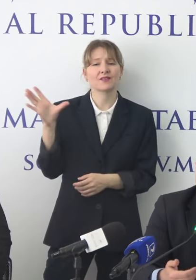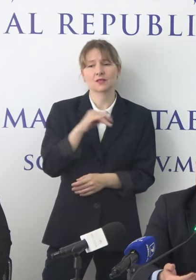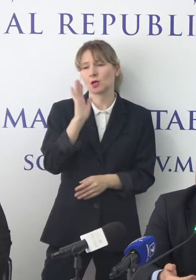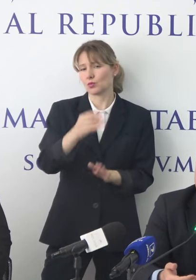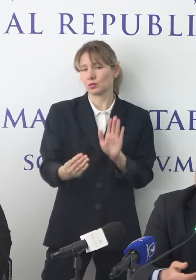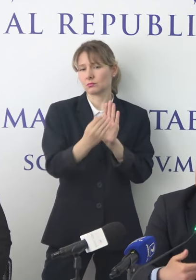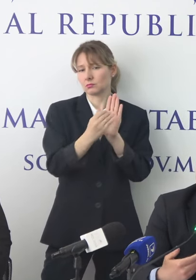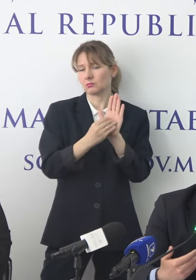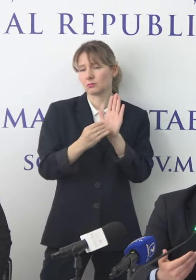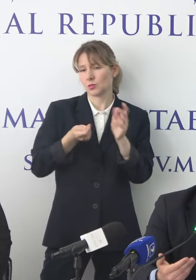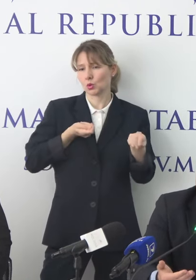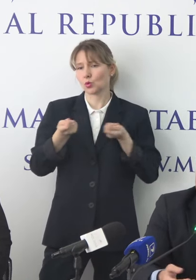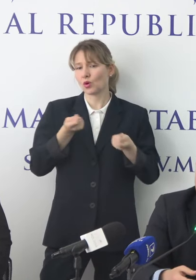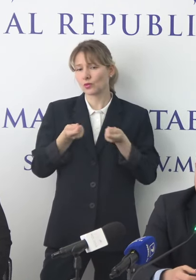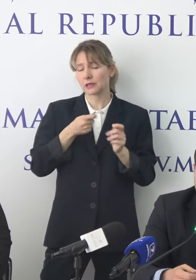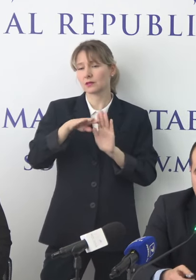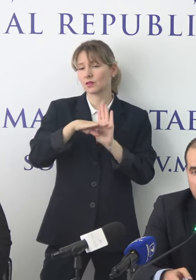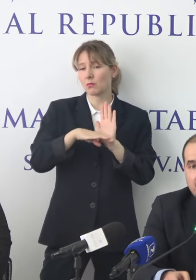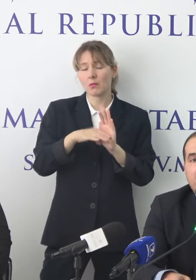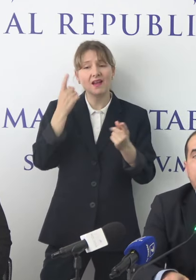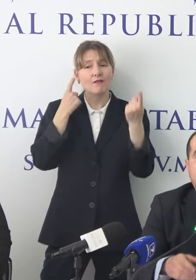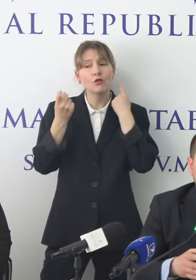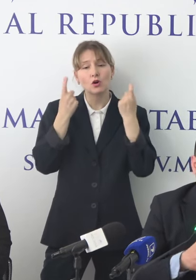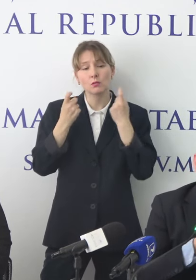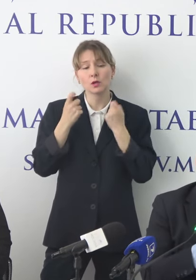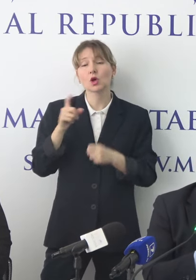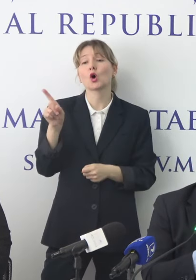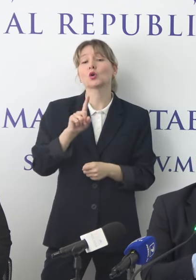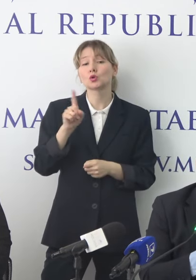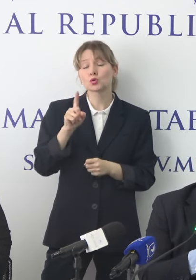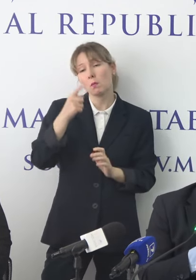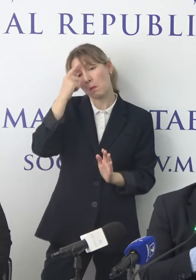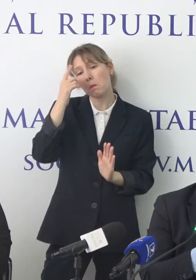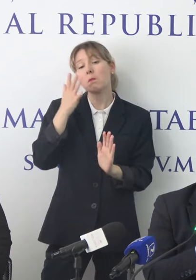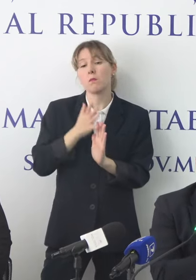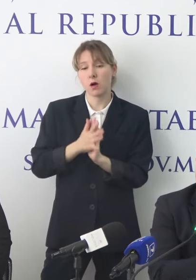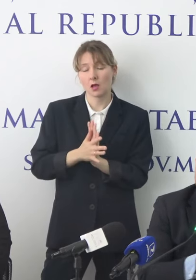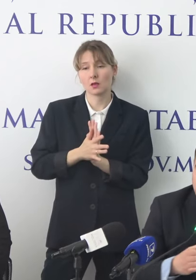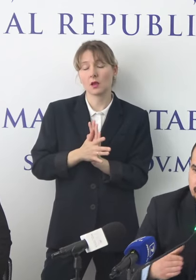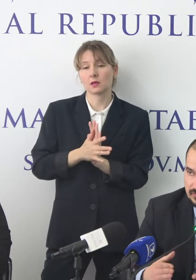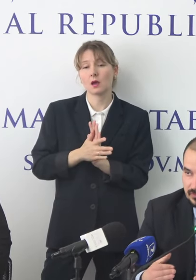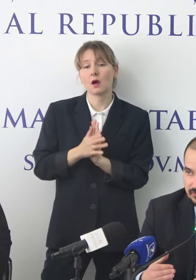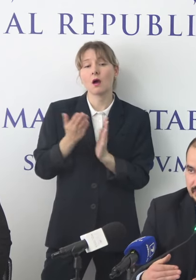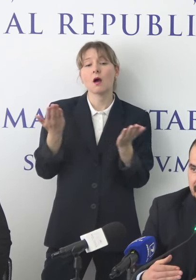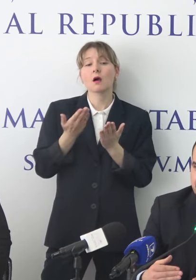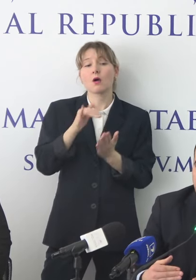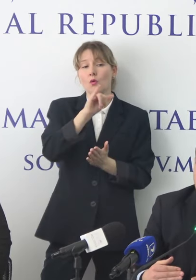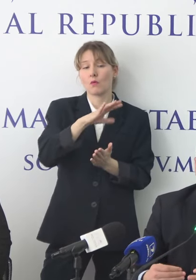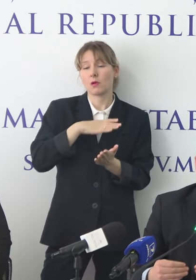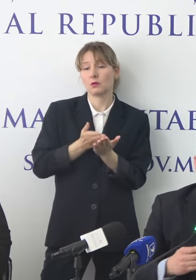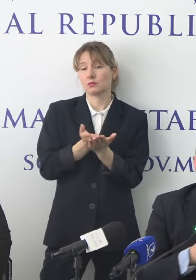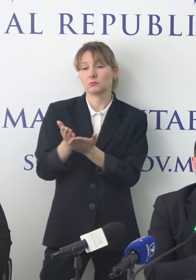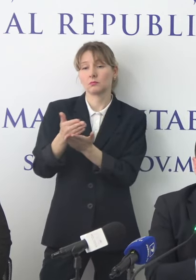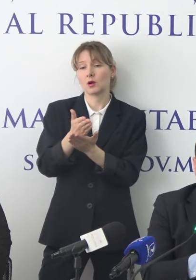pe management de caz într-un sistem informațional pentru ca să înțelegem care este parcursul unui beneficiar